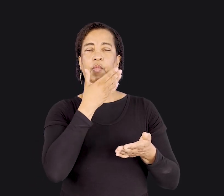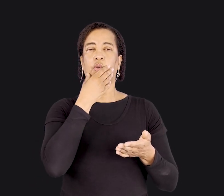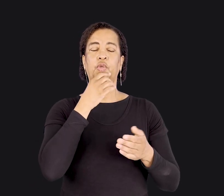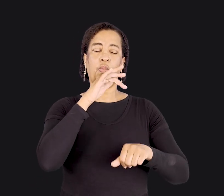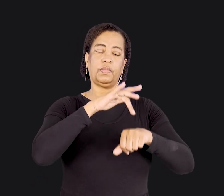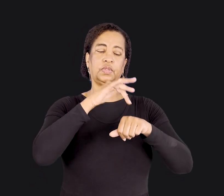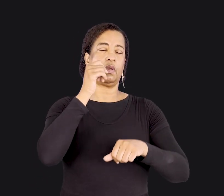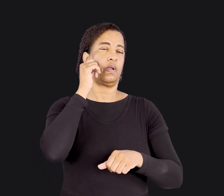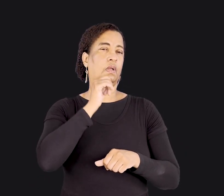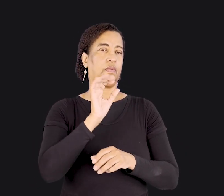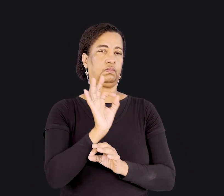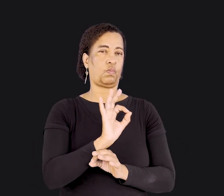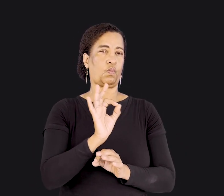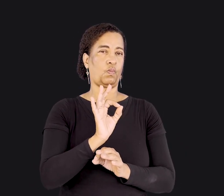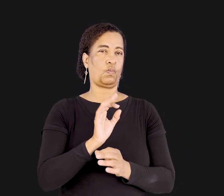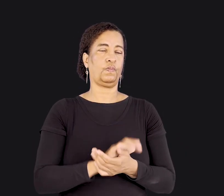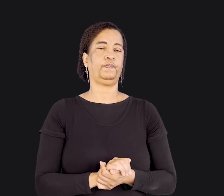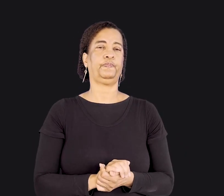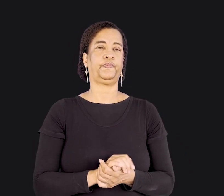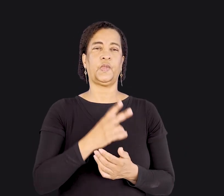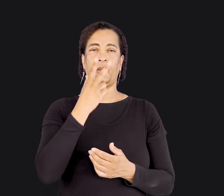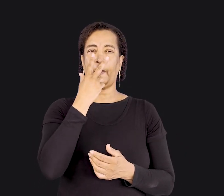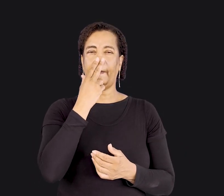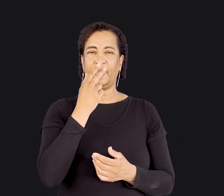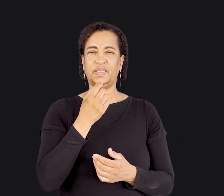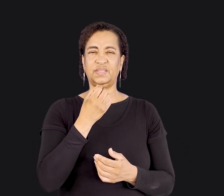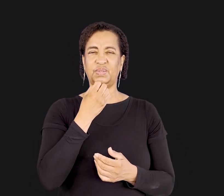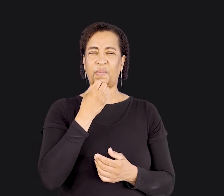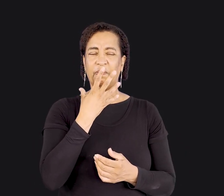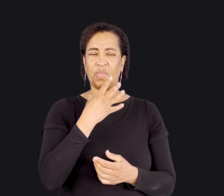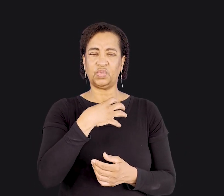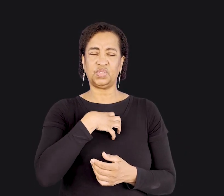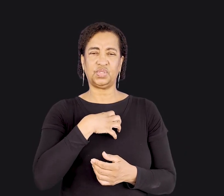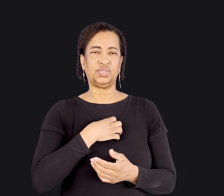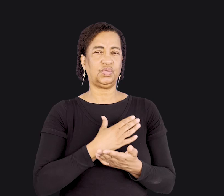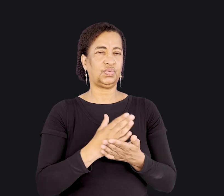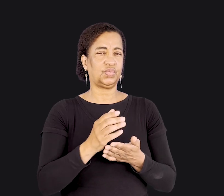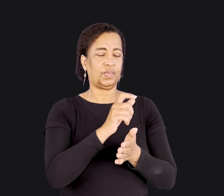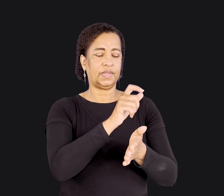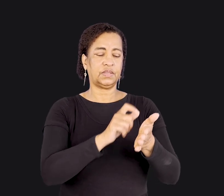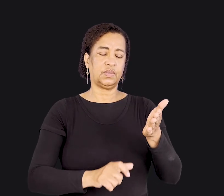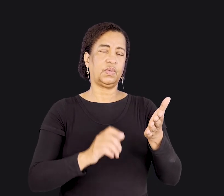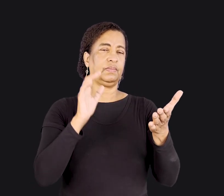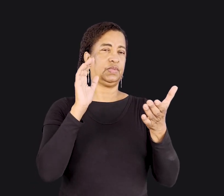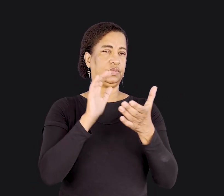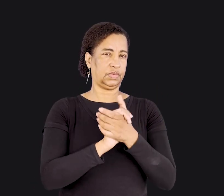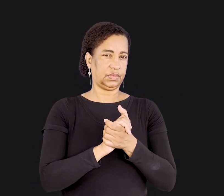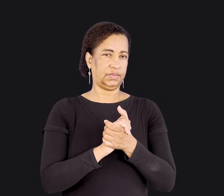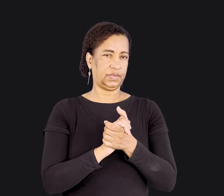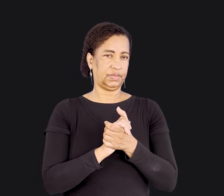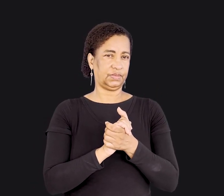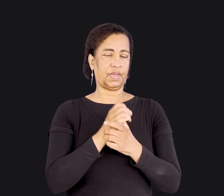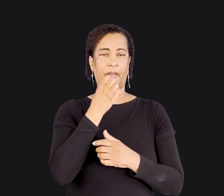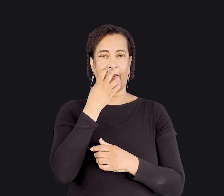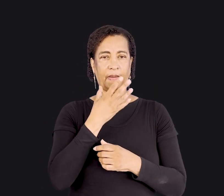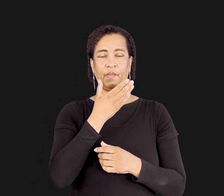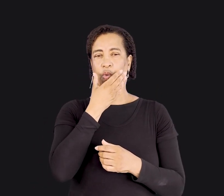não toque em mulher. Essa não parece ser uma boa maneira de começar um capítulo sobre casamento. É bom que o homem